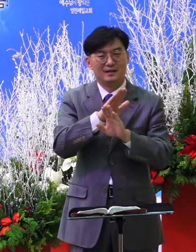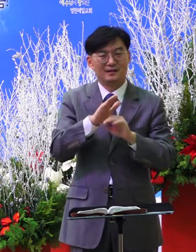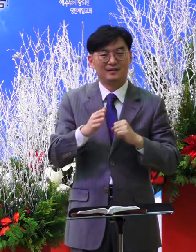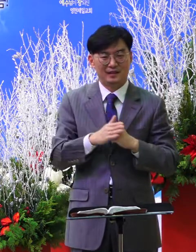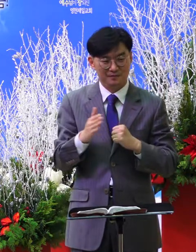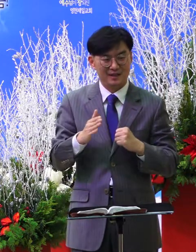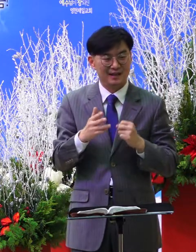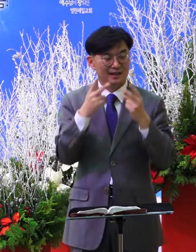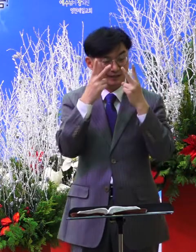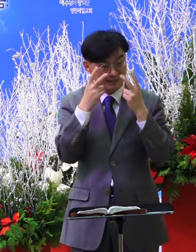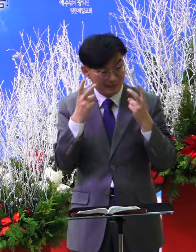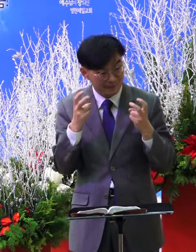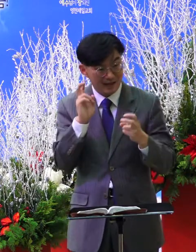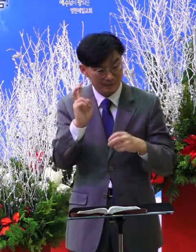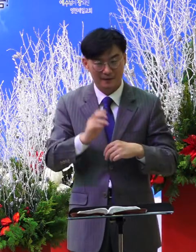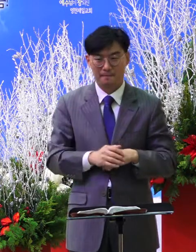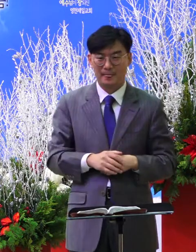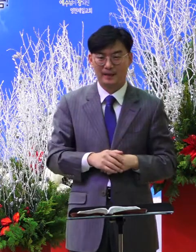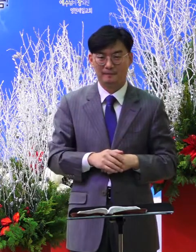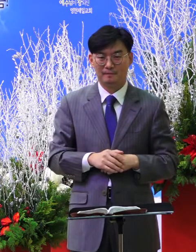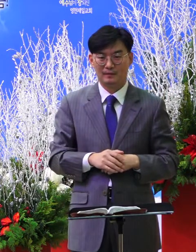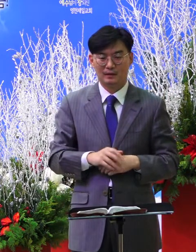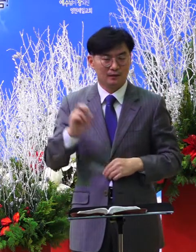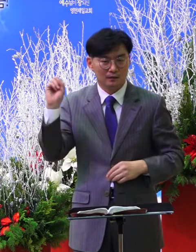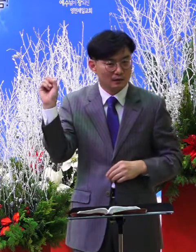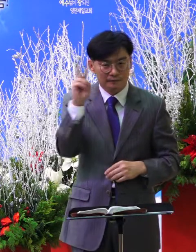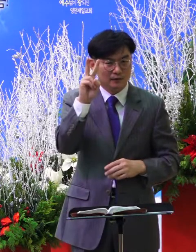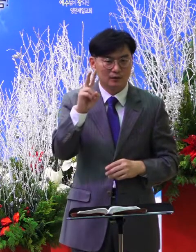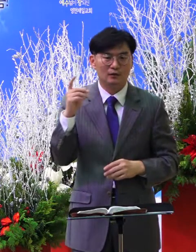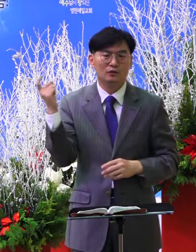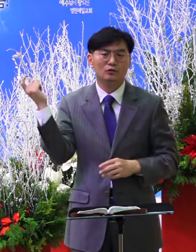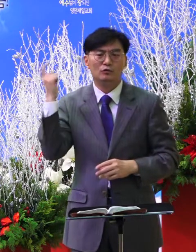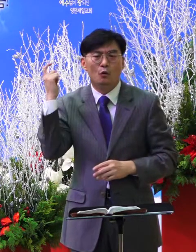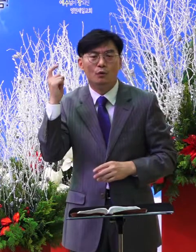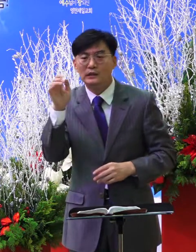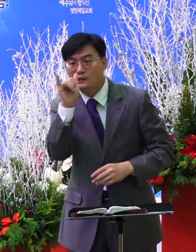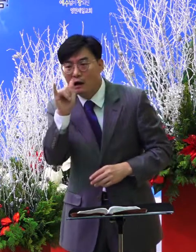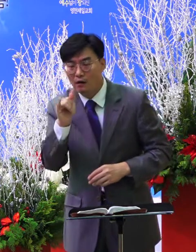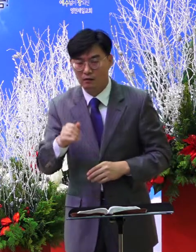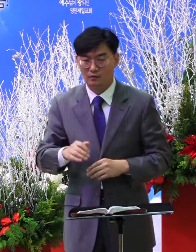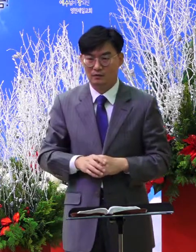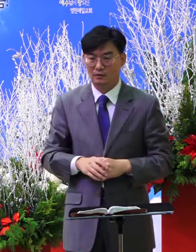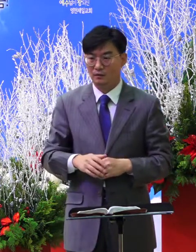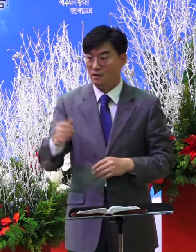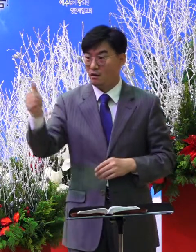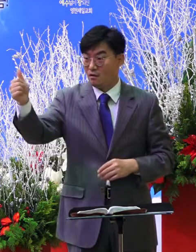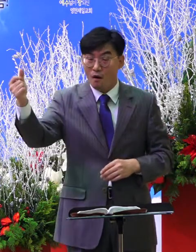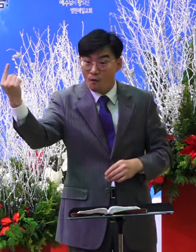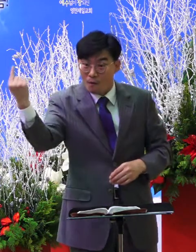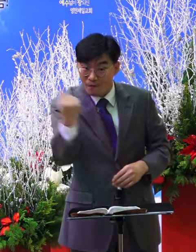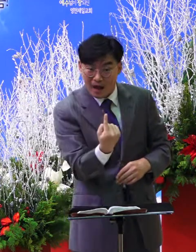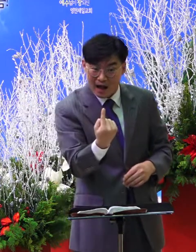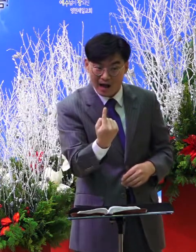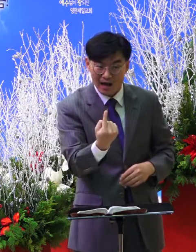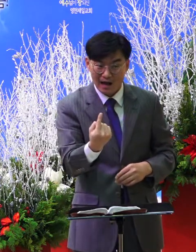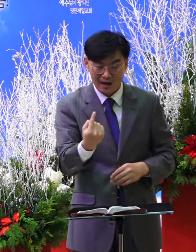듭니다. 그때 갑자기 소리가 들립니다. 신랑이 왔다! 신랑이